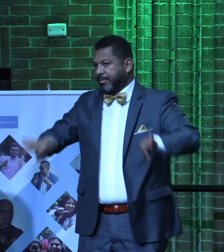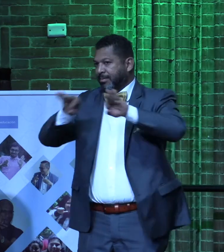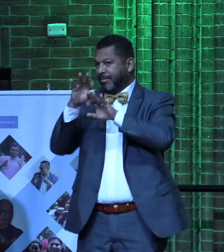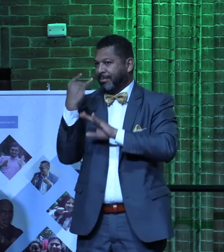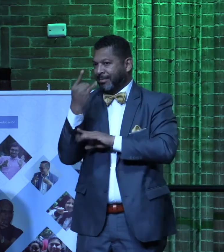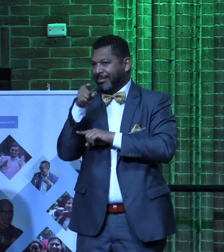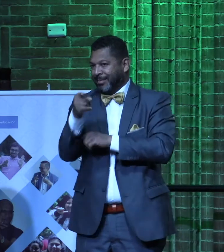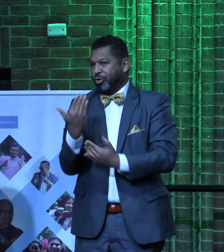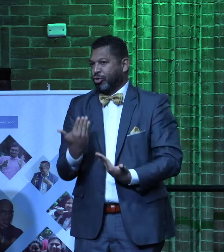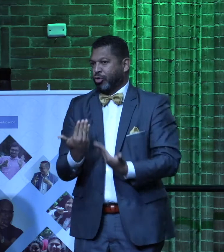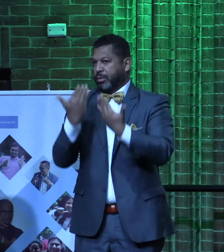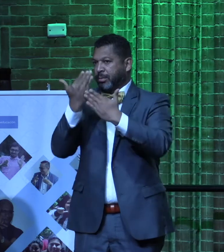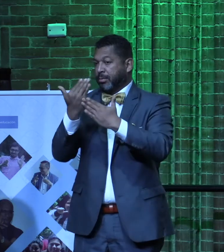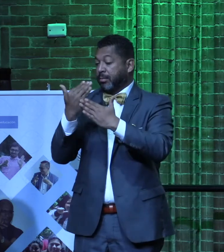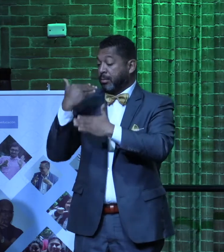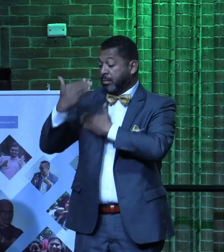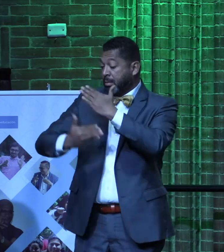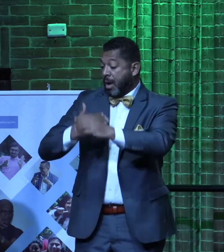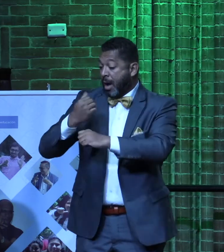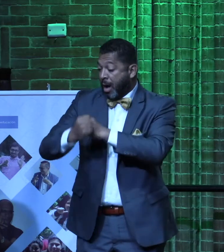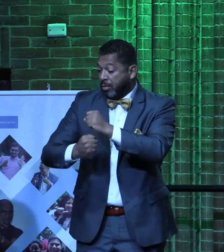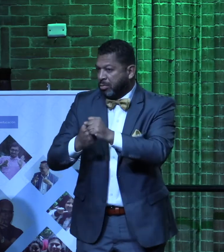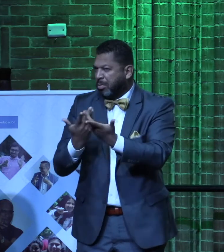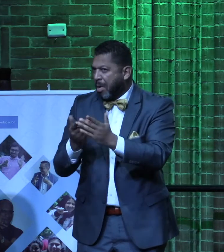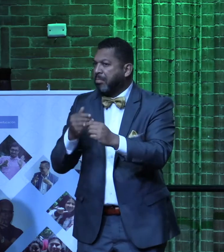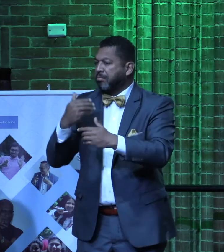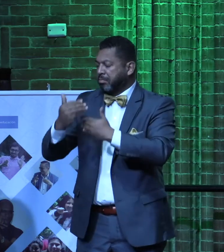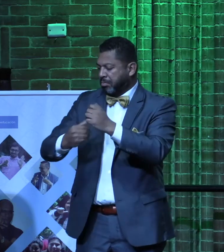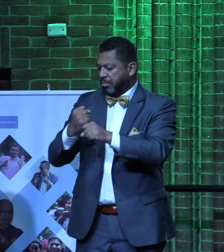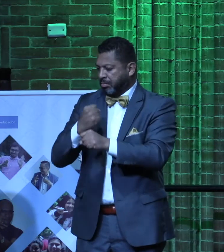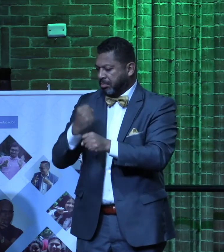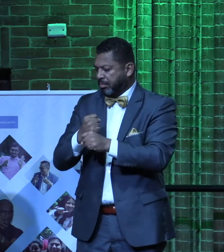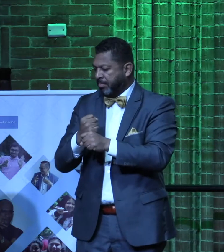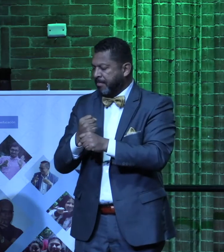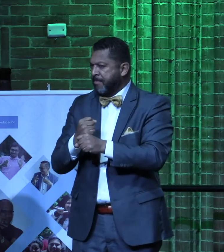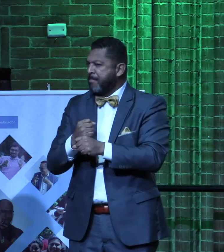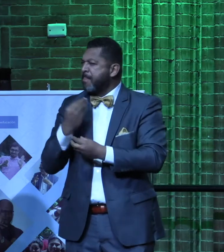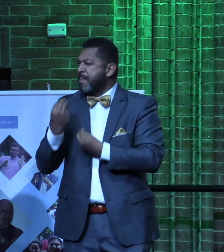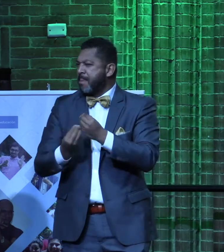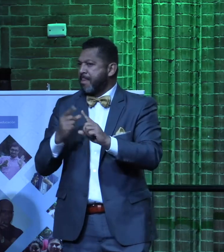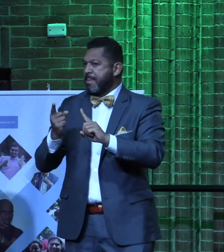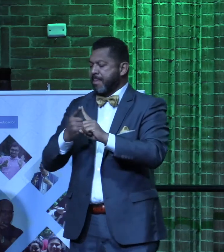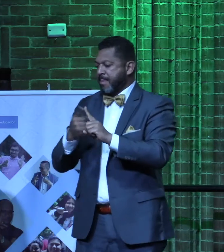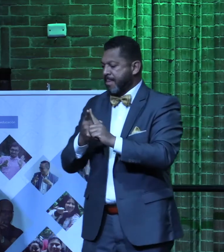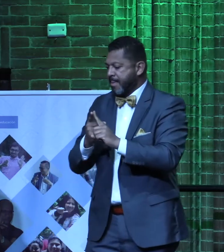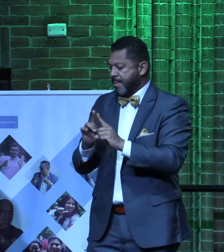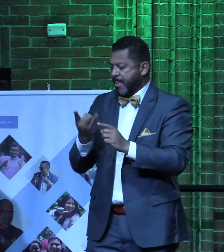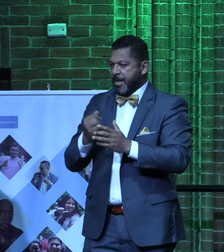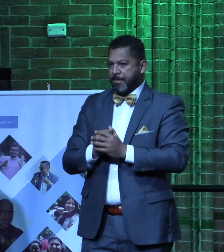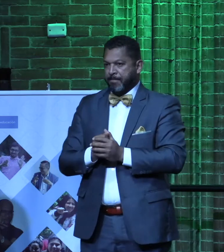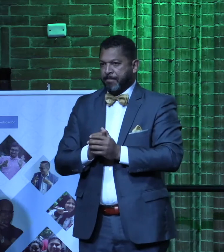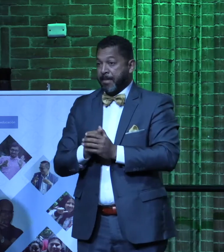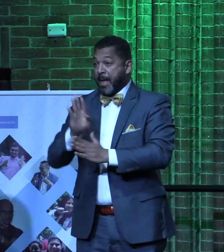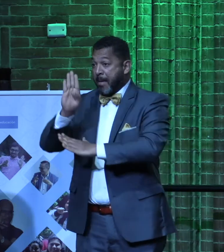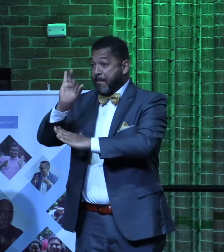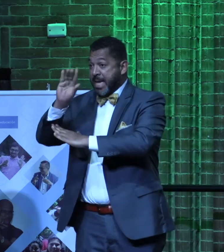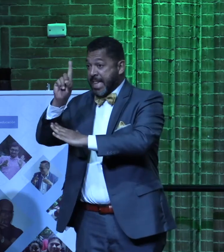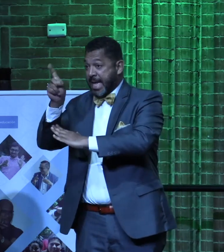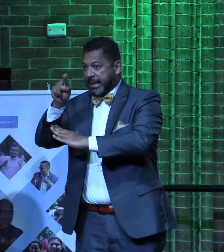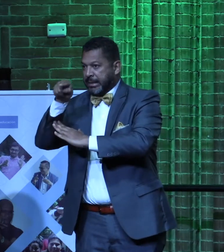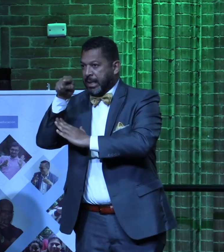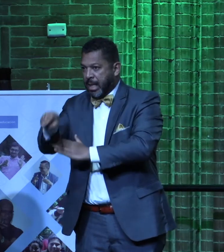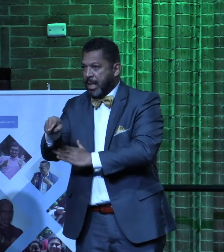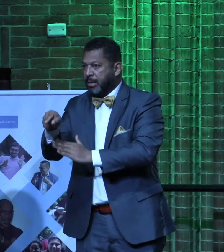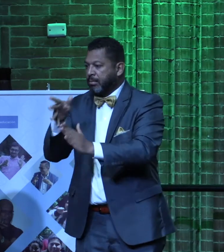y que nos marcan la pauta para el trabajo futuro. ¿Qué hicimos? Primero, registrar al BIDES como centro de